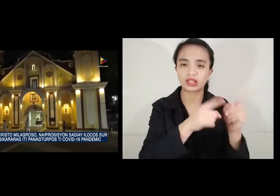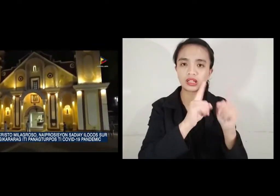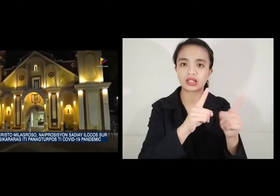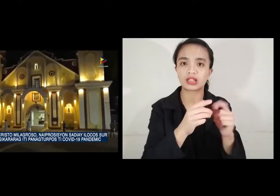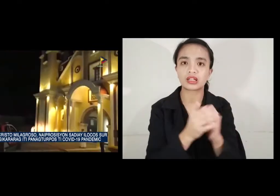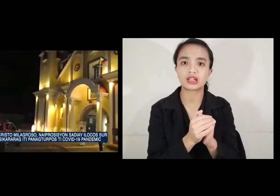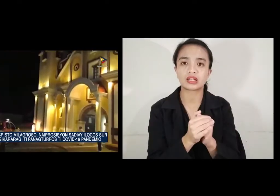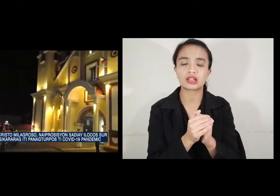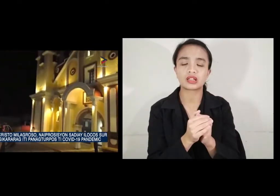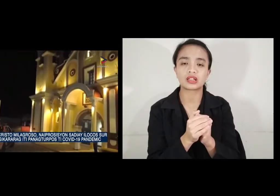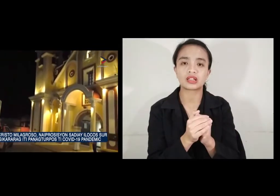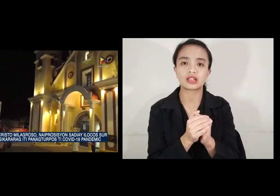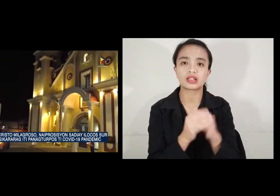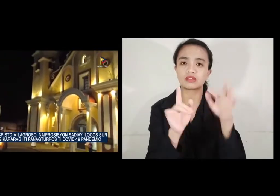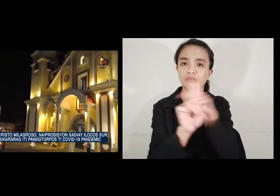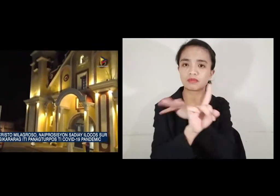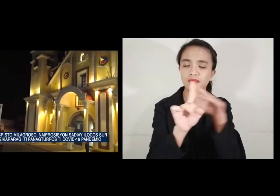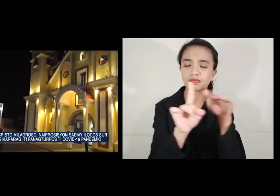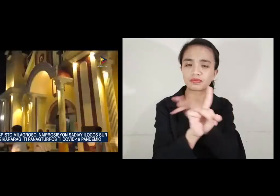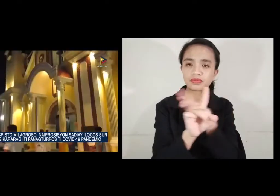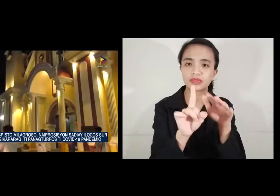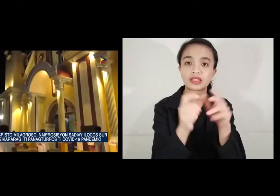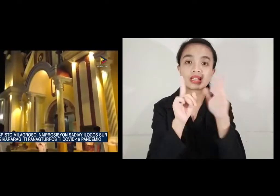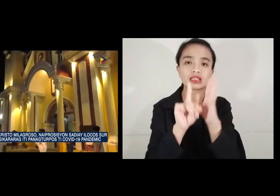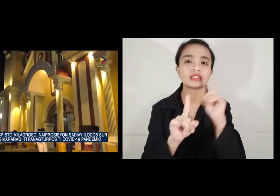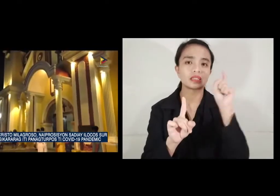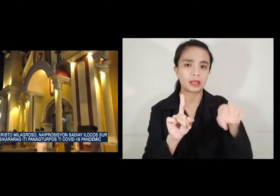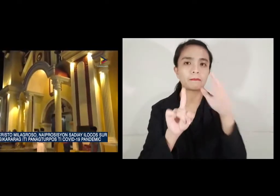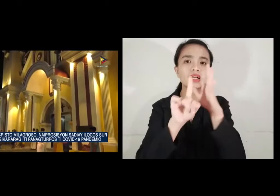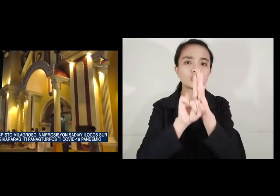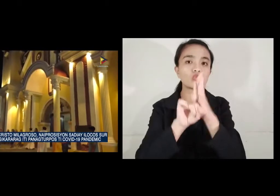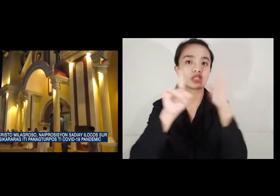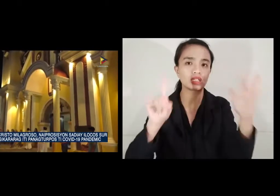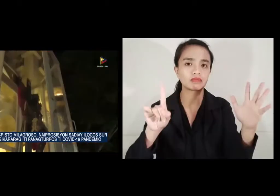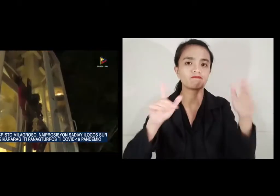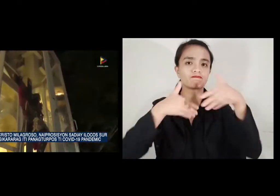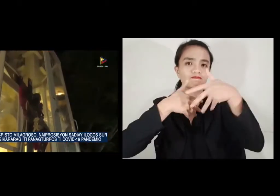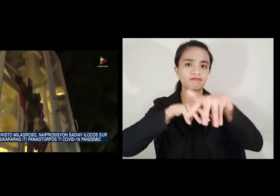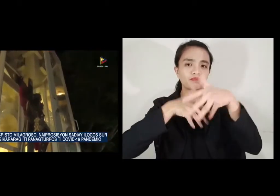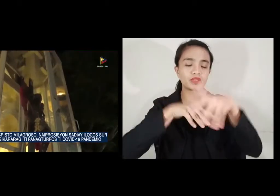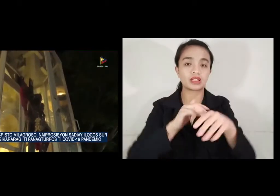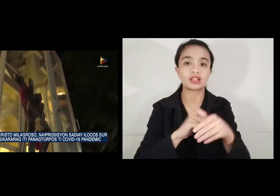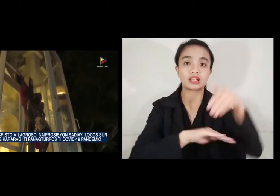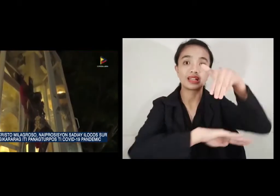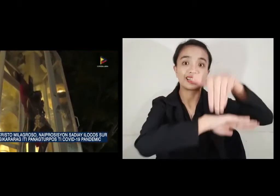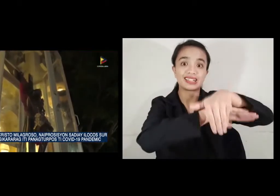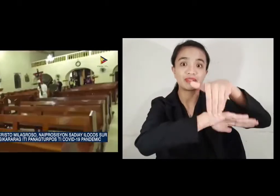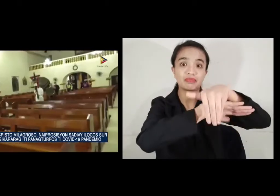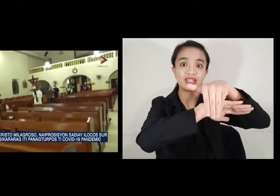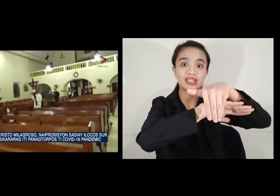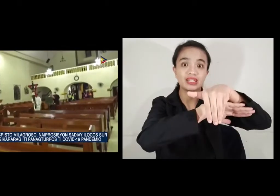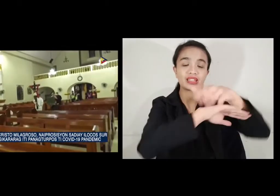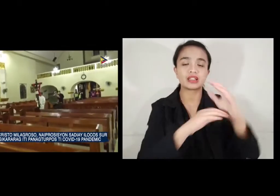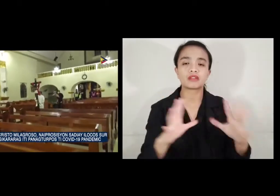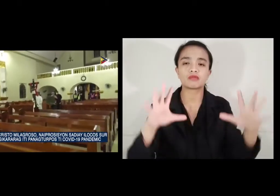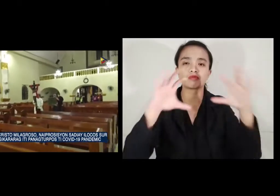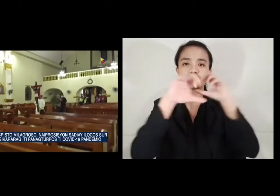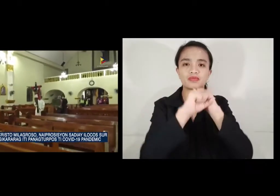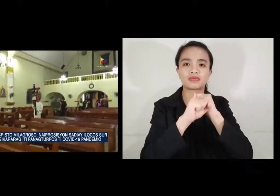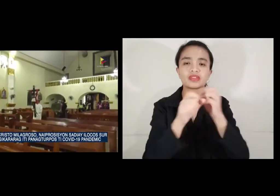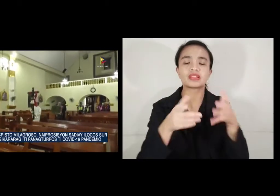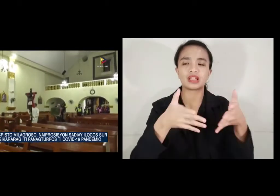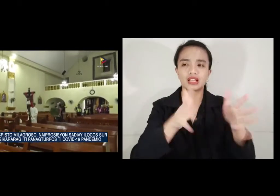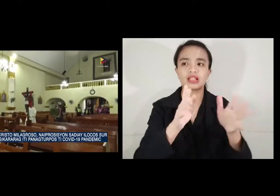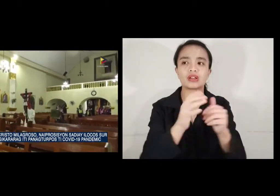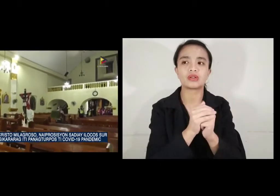in pakat tayo matinang ibagang observaran na do'y social distancing. Kaya't iti rabinan, makistar kita adol nga